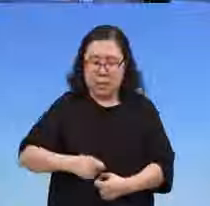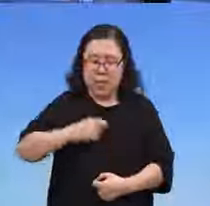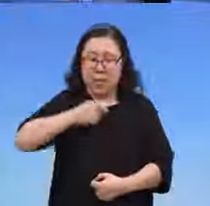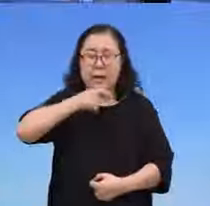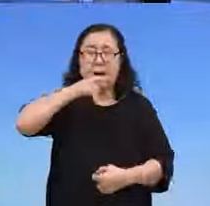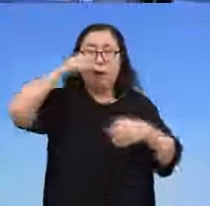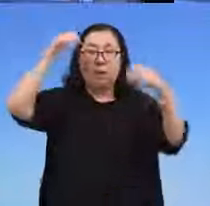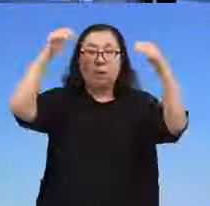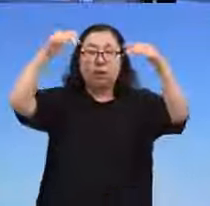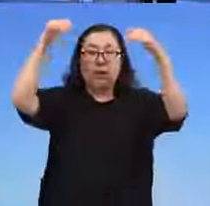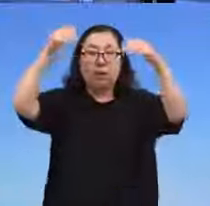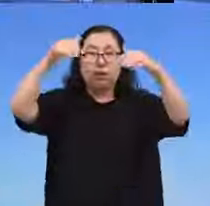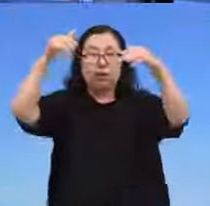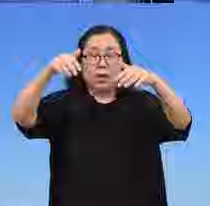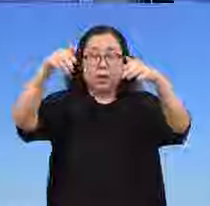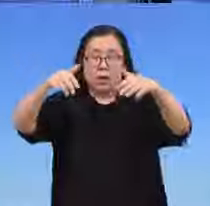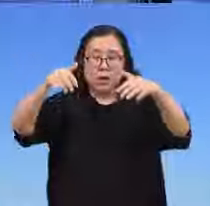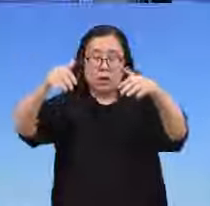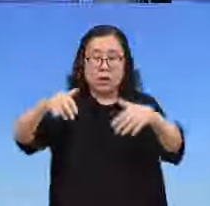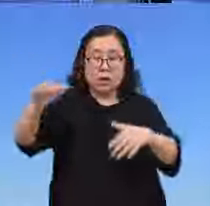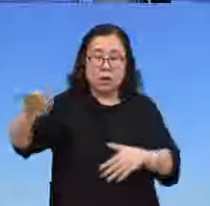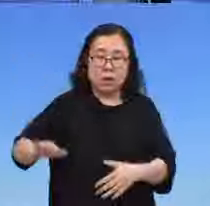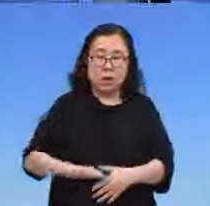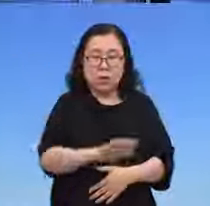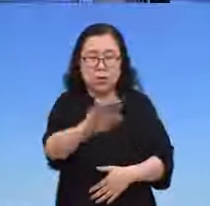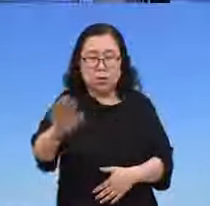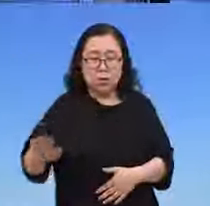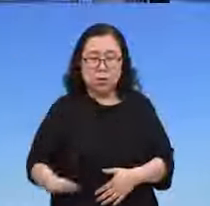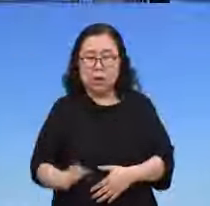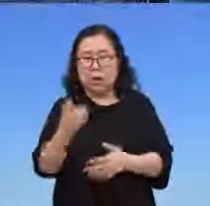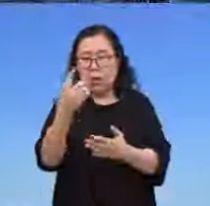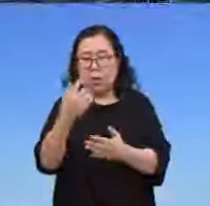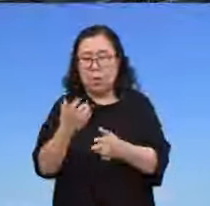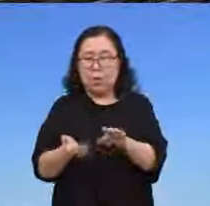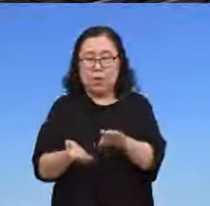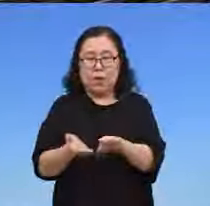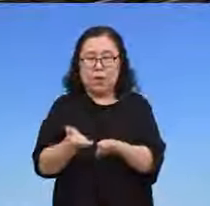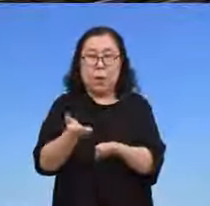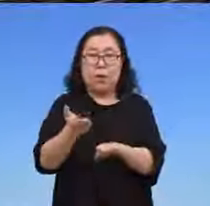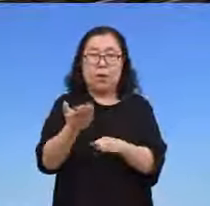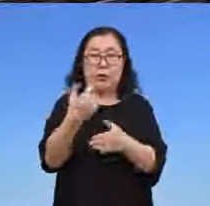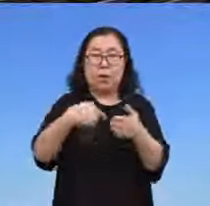의의 빗줄기 우리 위에 부으시도록.